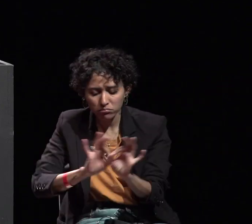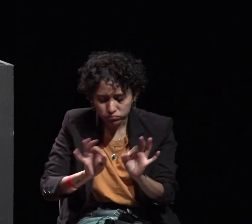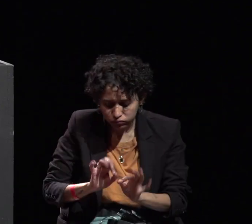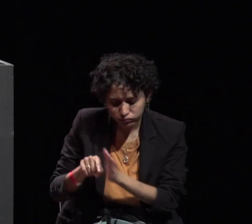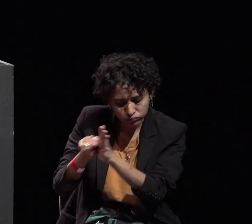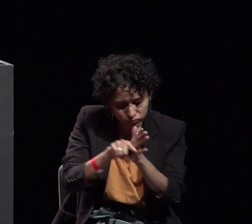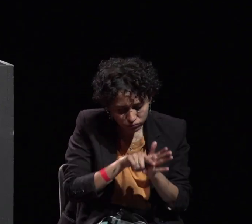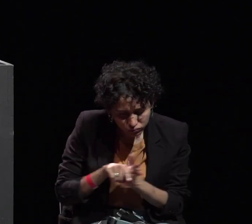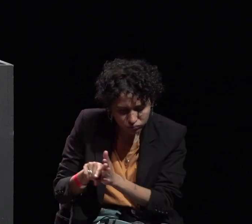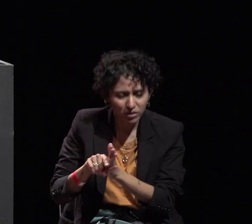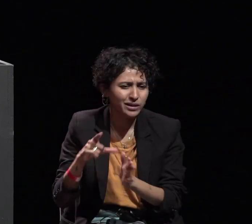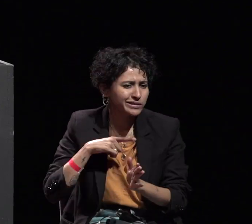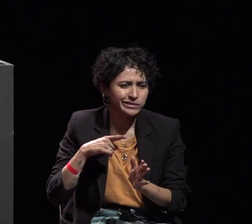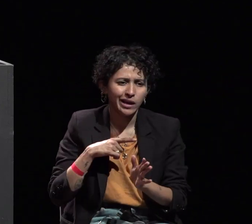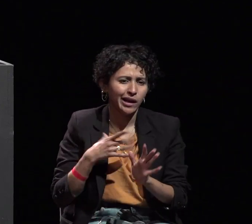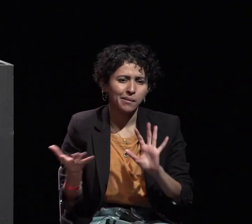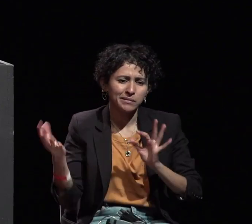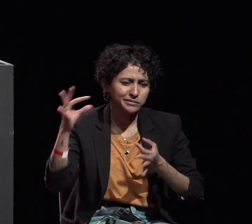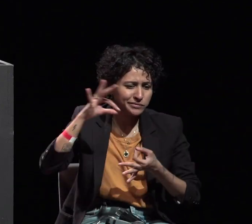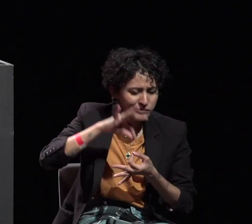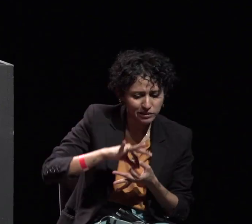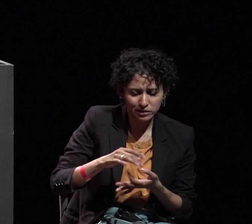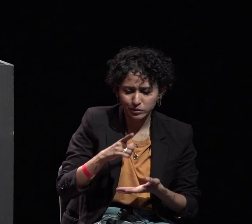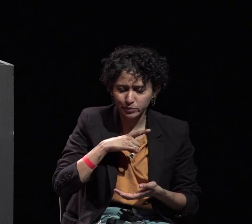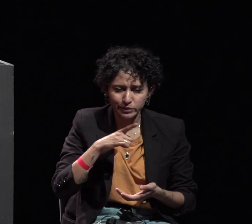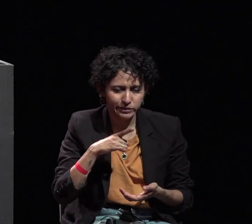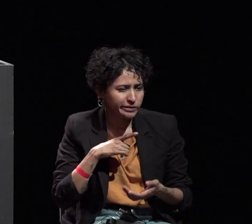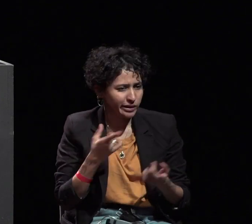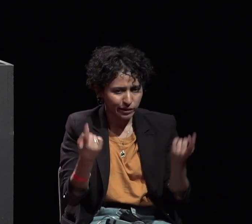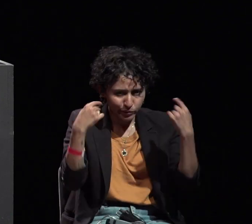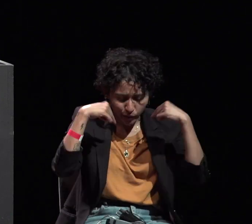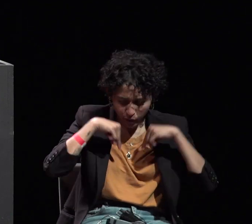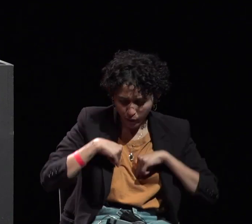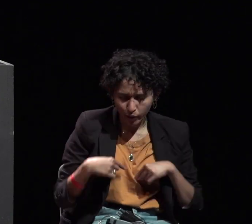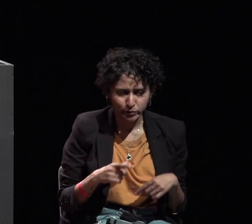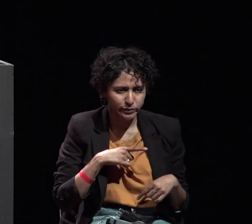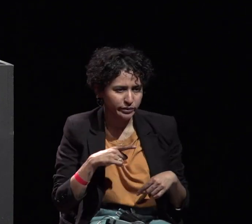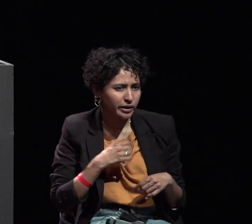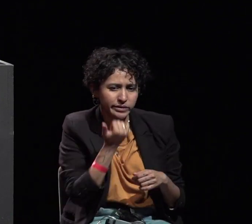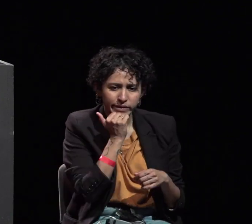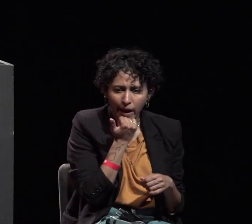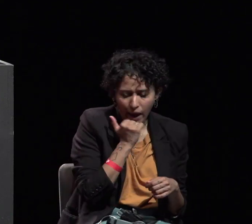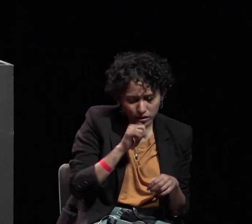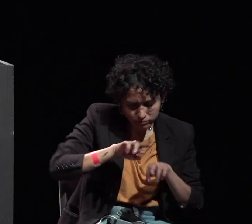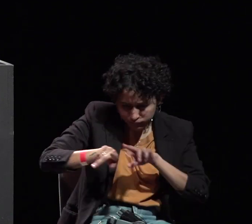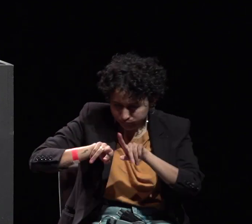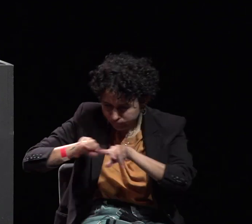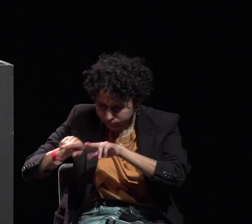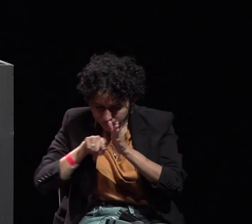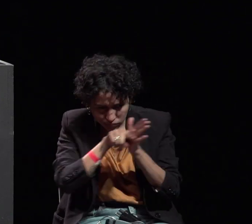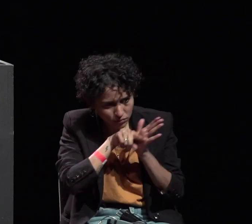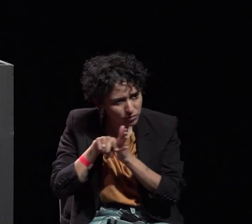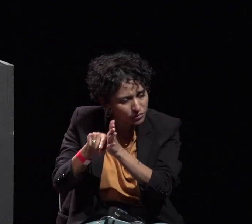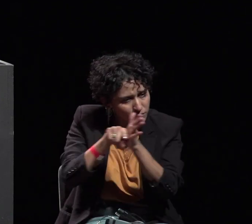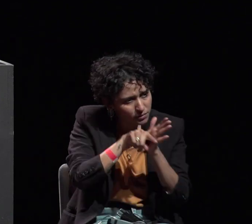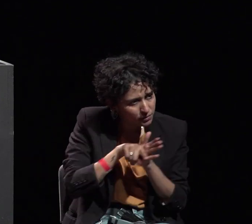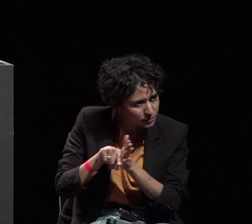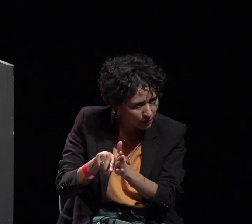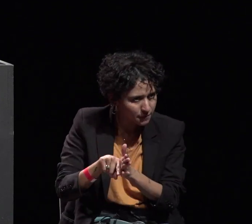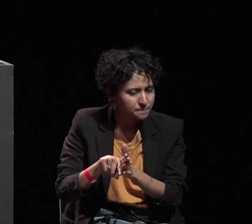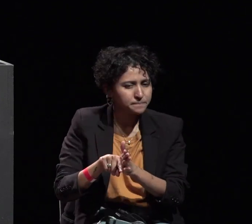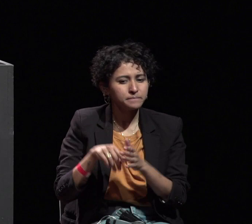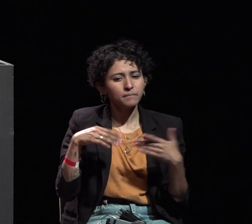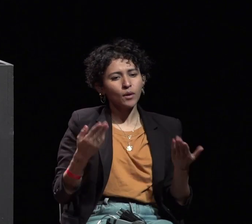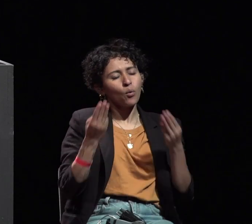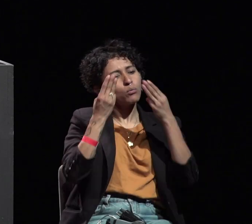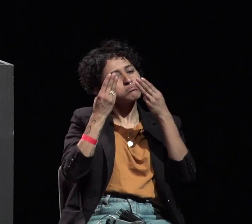pressupostos metafísicos, ontológicos, estéticos, políticos e assim por diante. Museus, entretanto, são instituições monumentais que representam